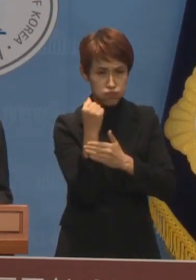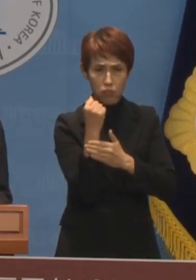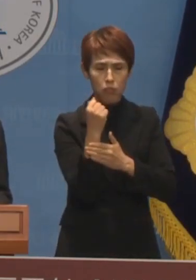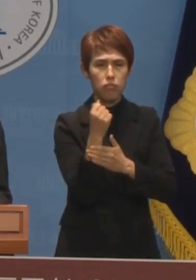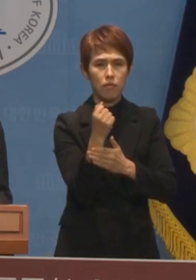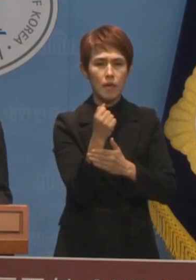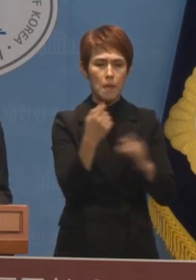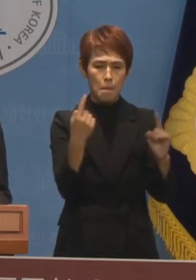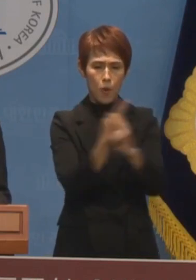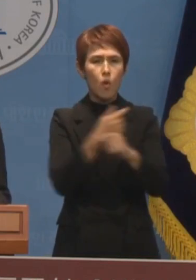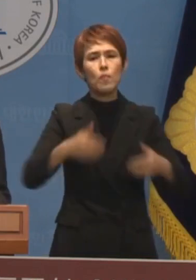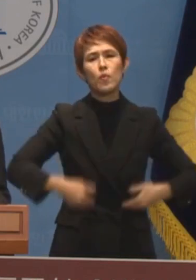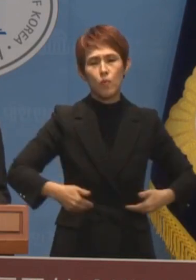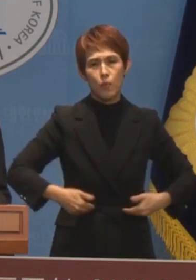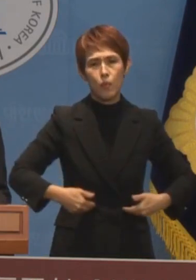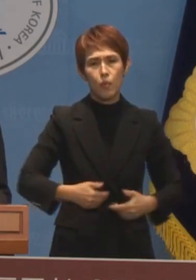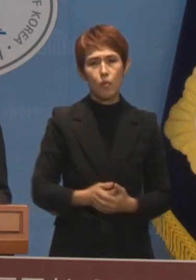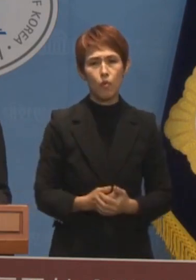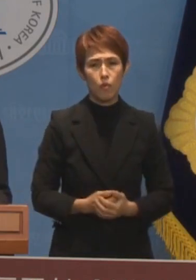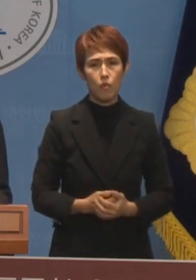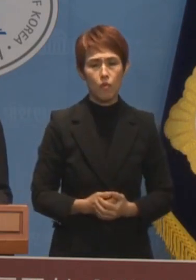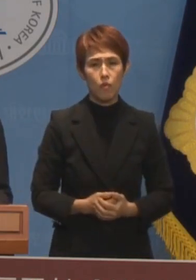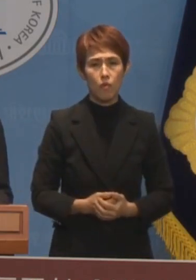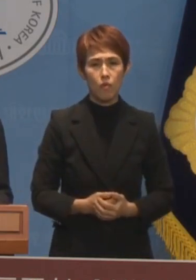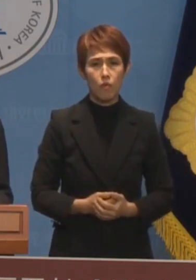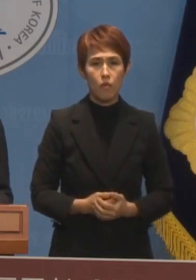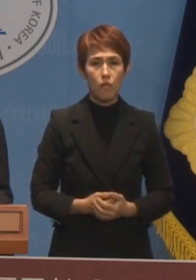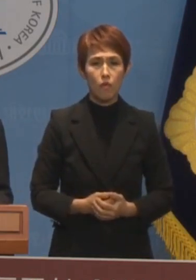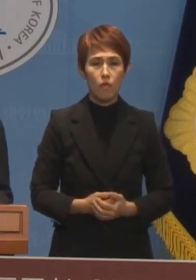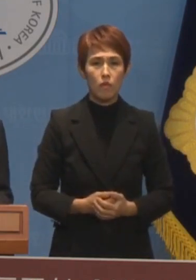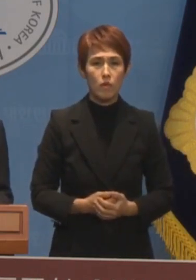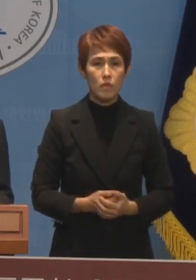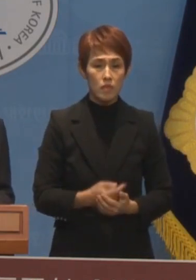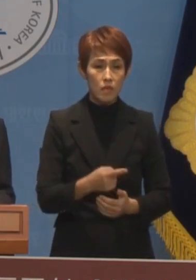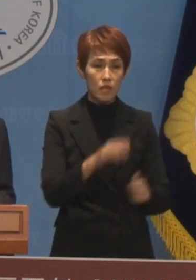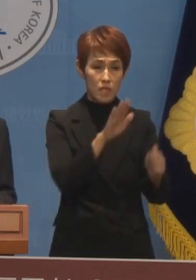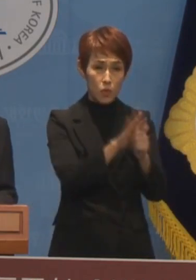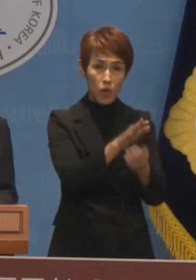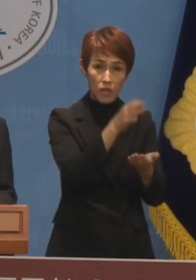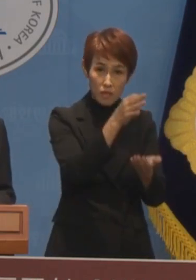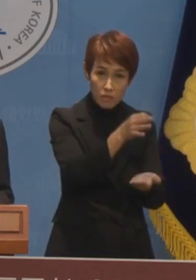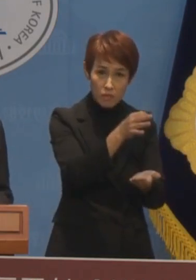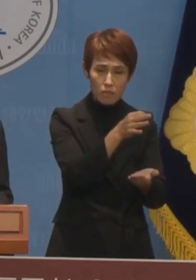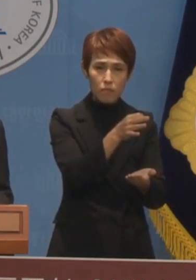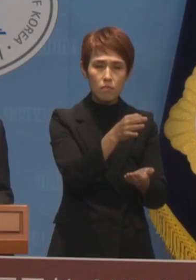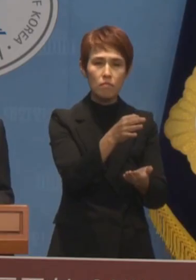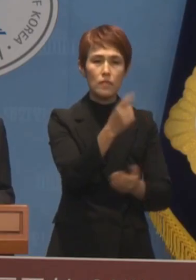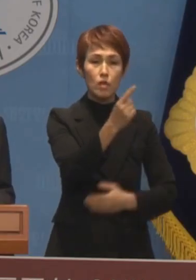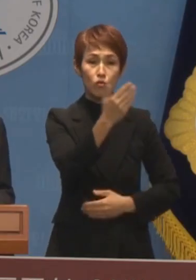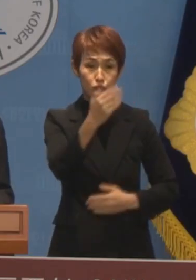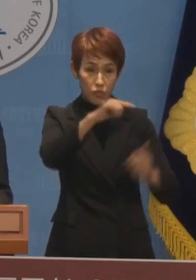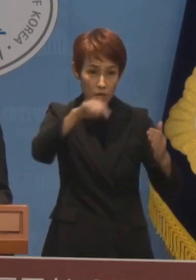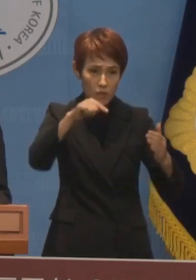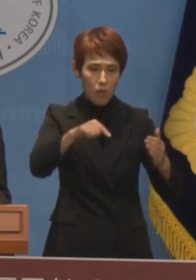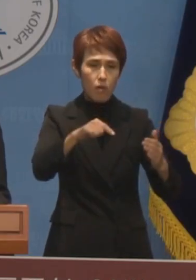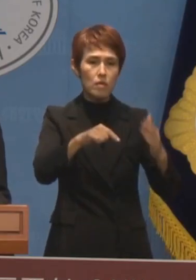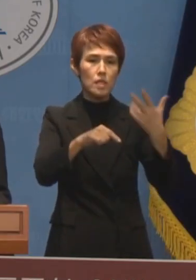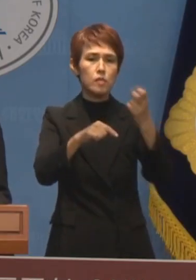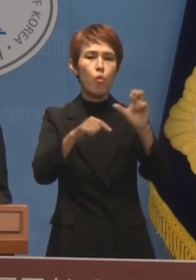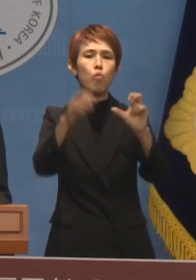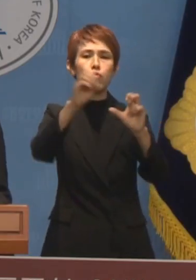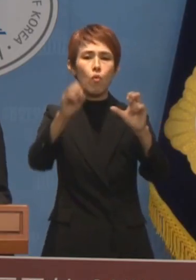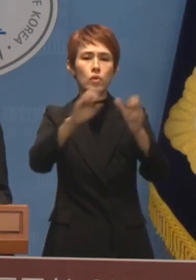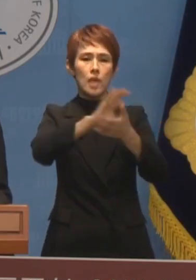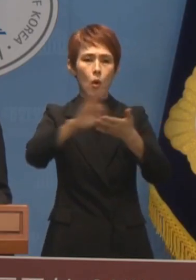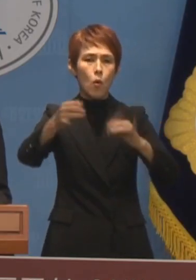제때 바꿔야 합니다. 지금까지 소방 안전 교부세는 소방 분야의 75%를 사용하도록